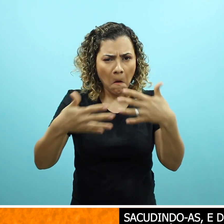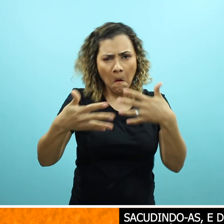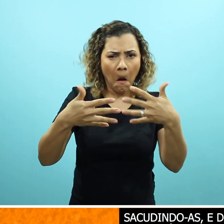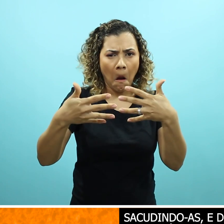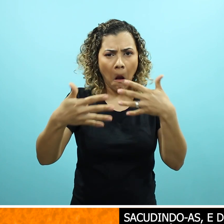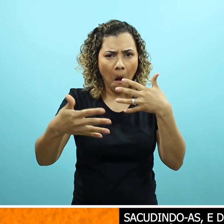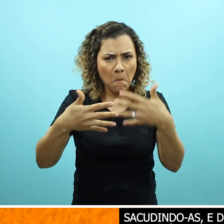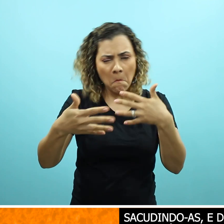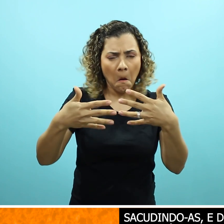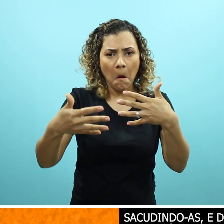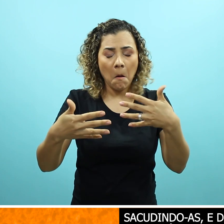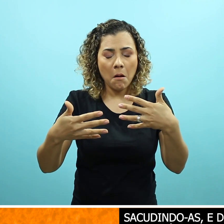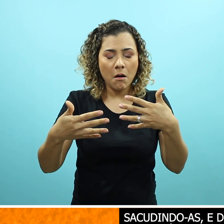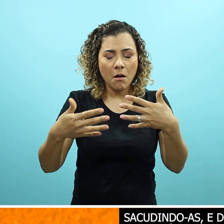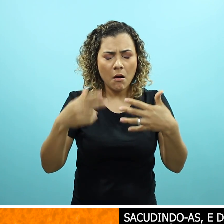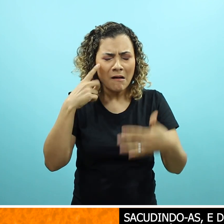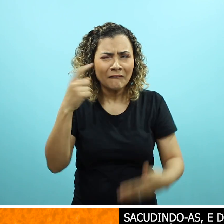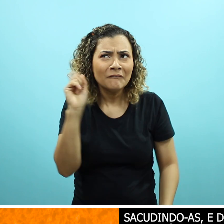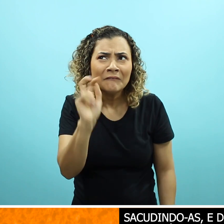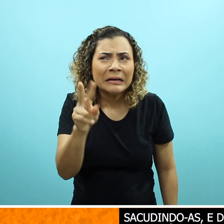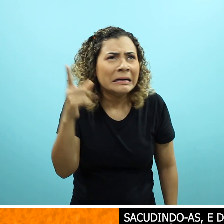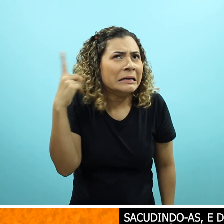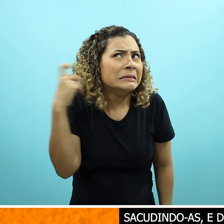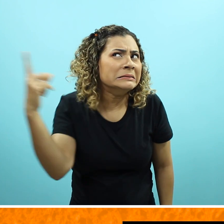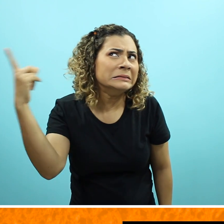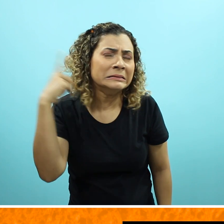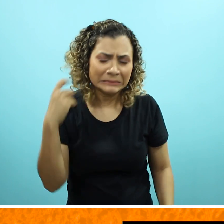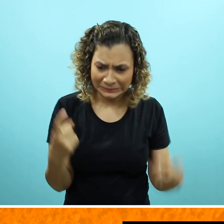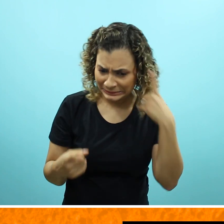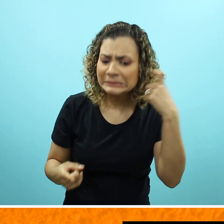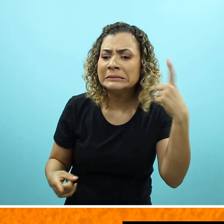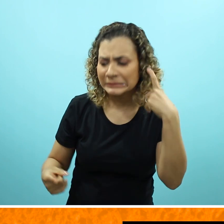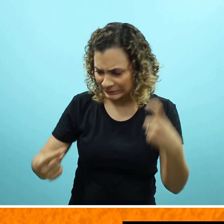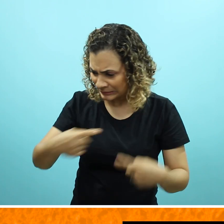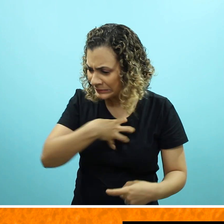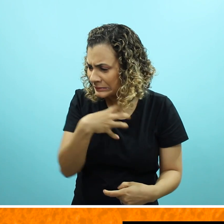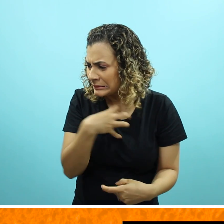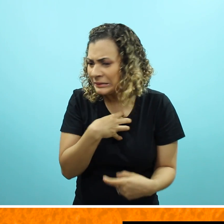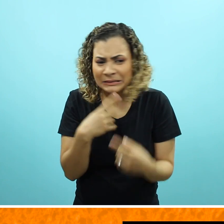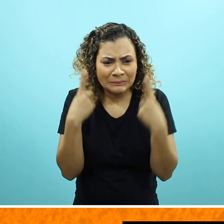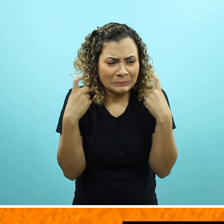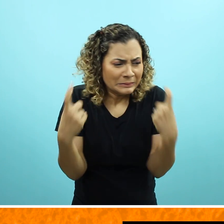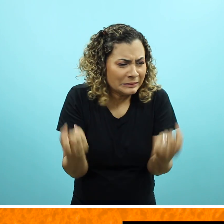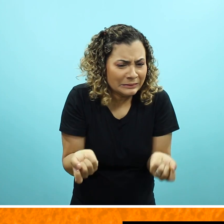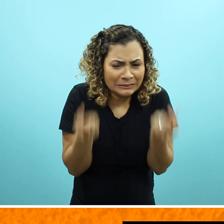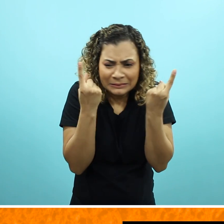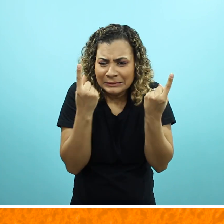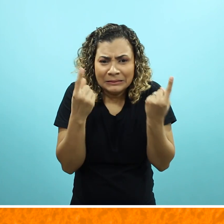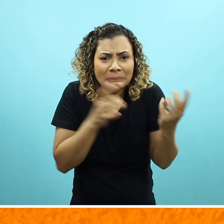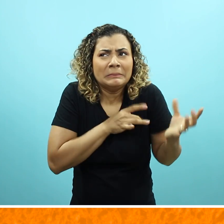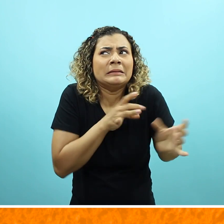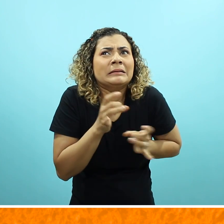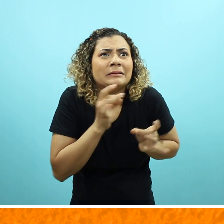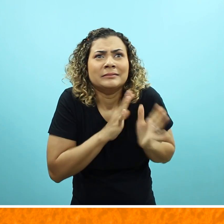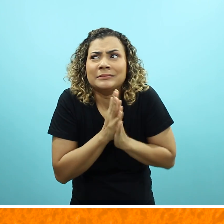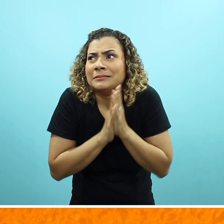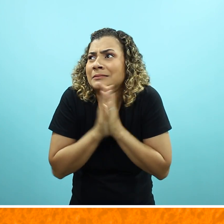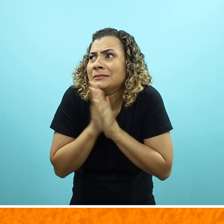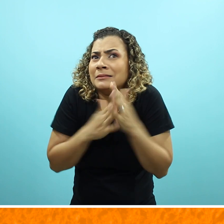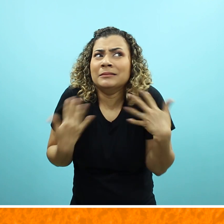de fora vinham uns ruídos muito estranhos, de meter medo a qualquer um.